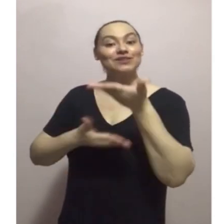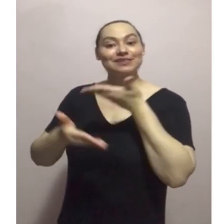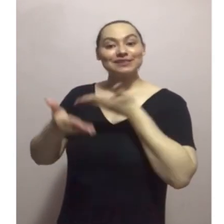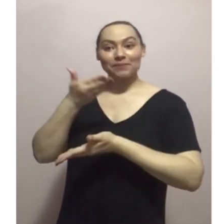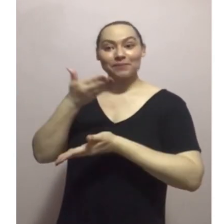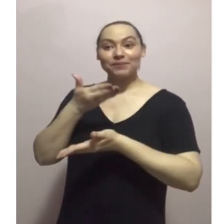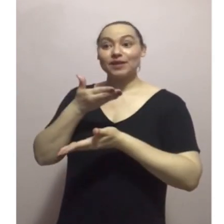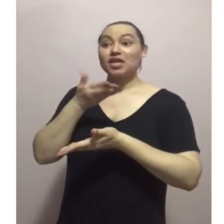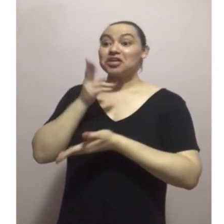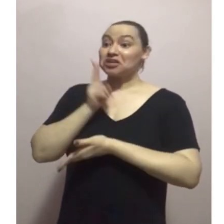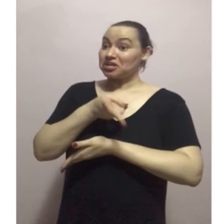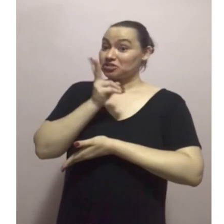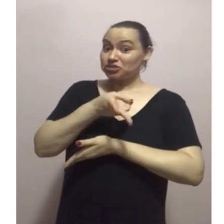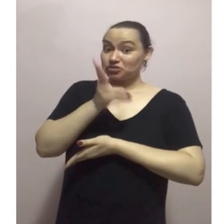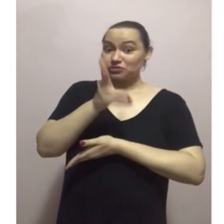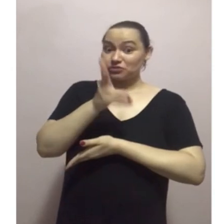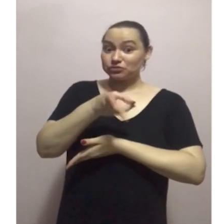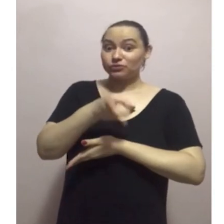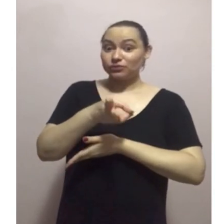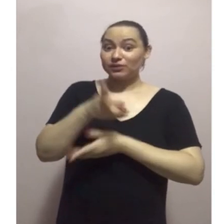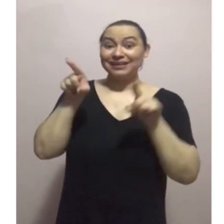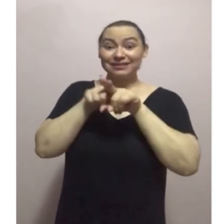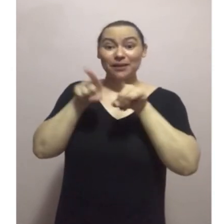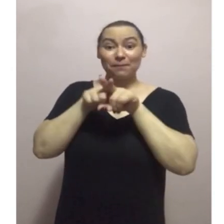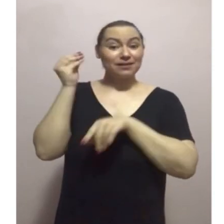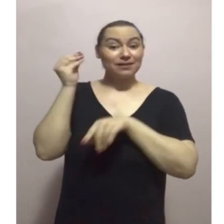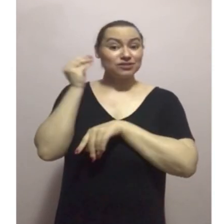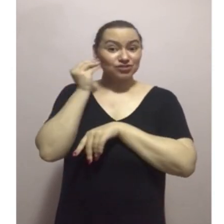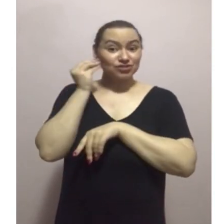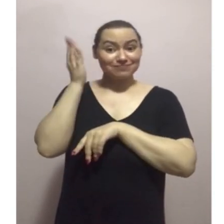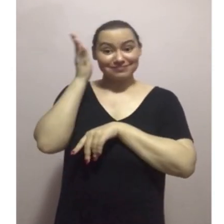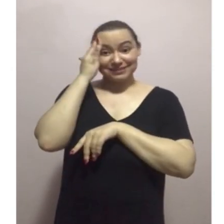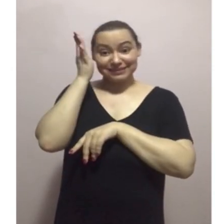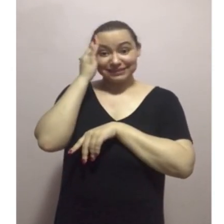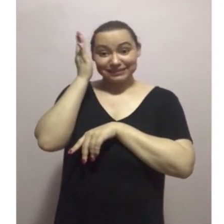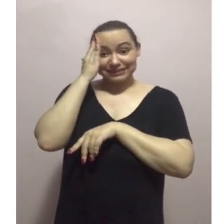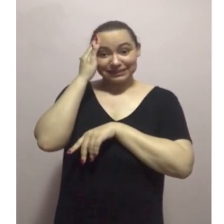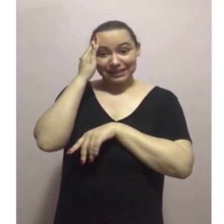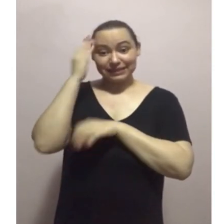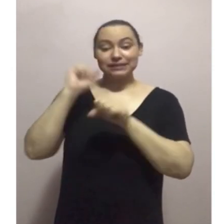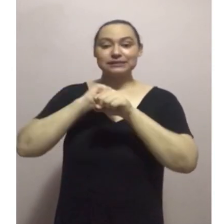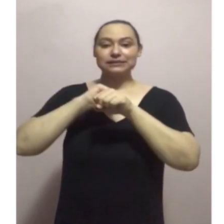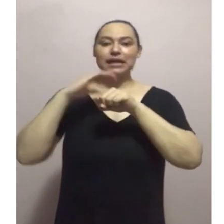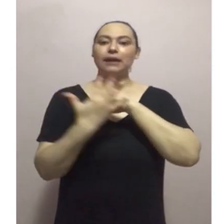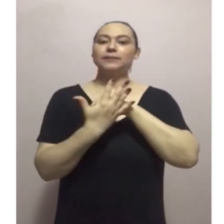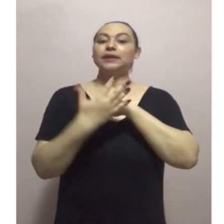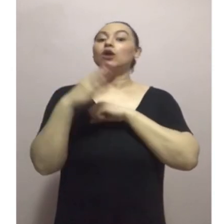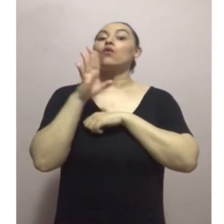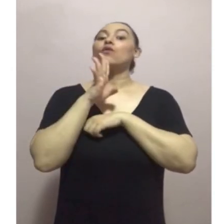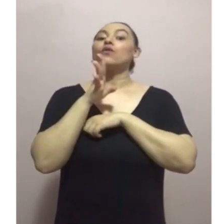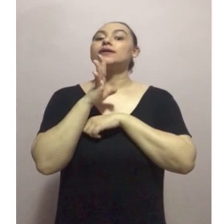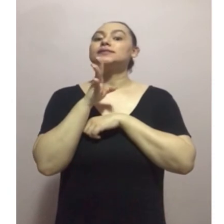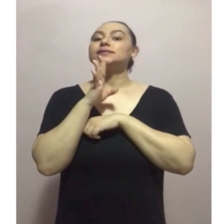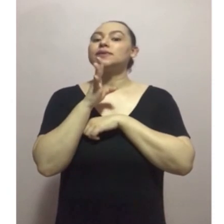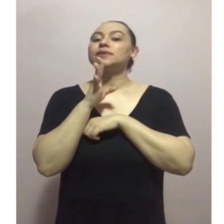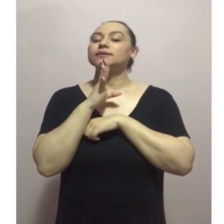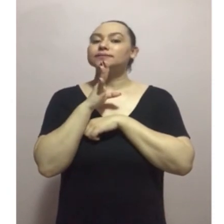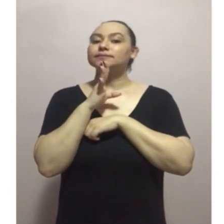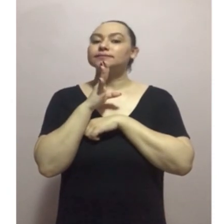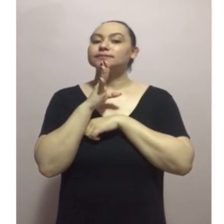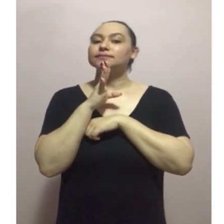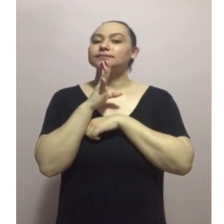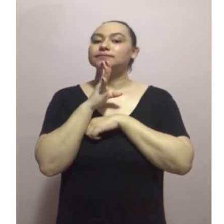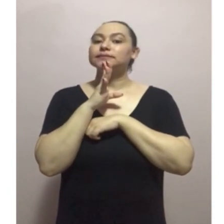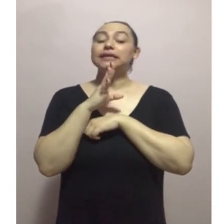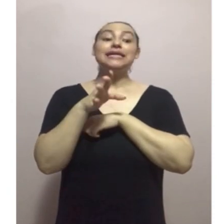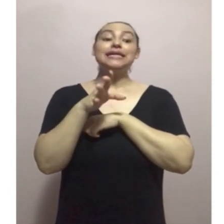ela persista e que a gente entenda que um dos reflexos da pandemia tem a ver com o conhecimento,